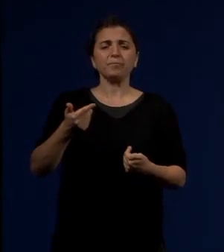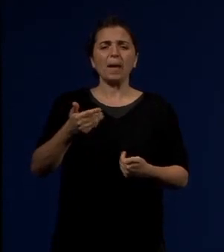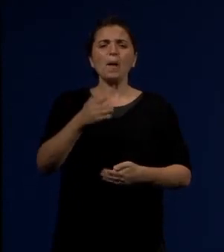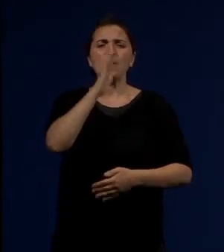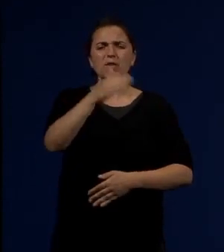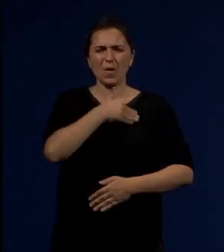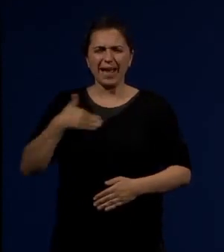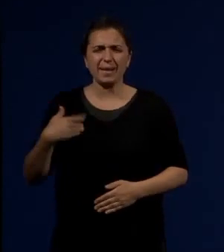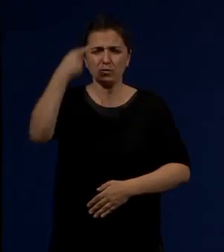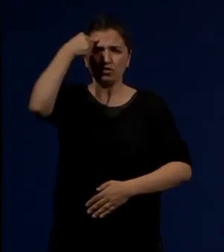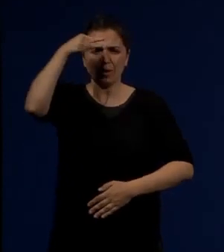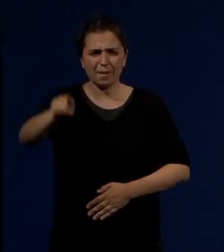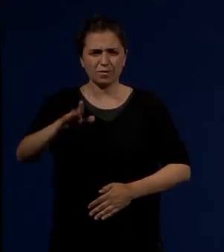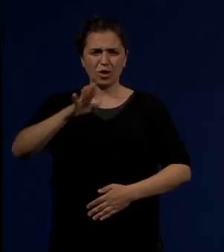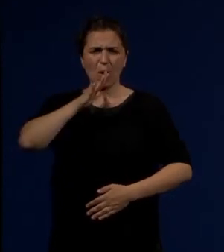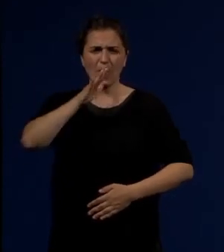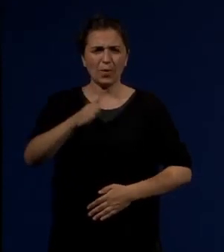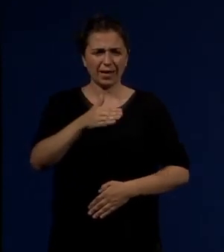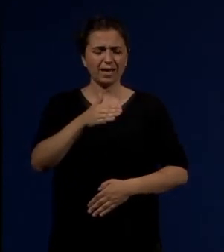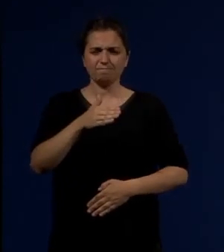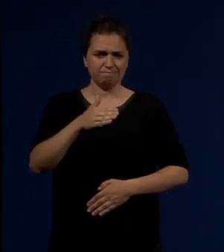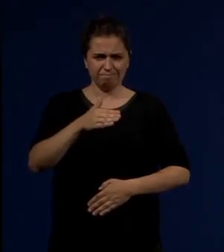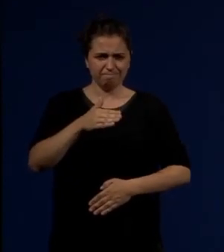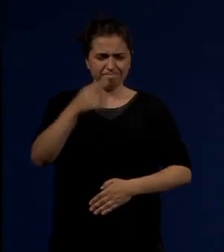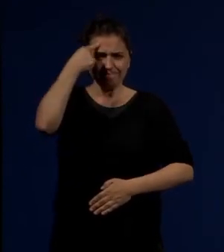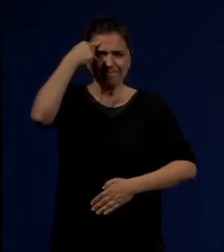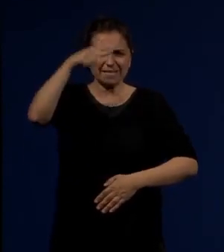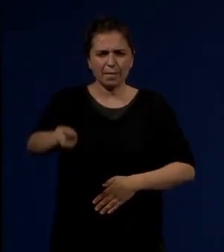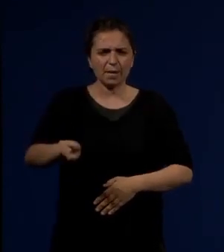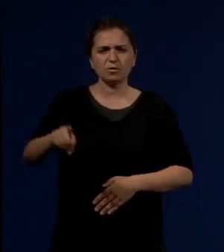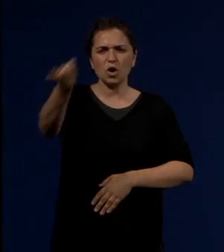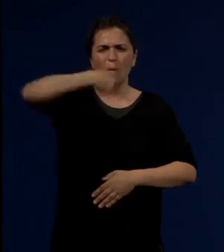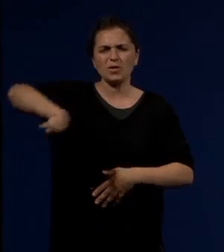porque sabemos e porque estamos decididos a facelo. Non